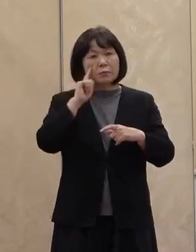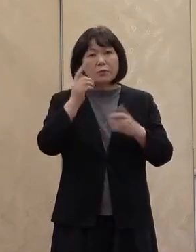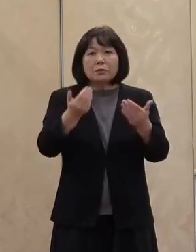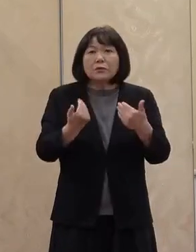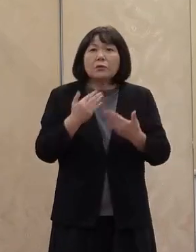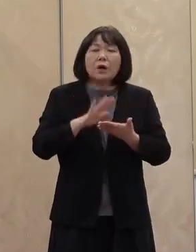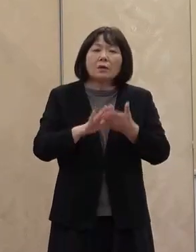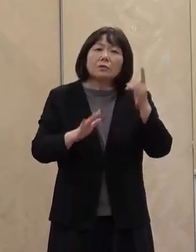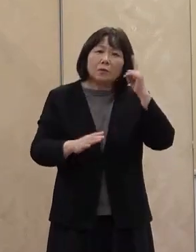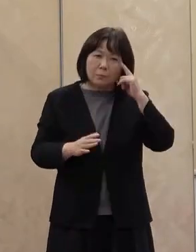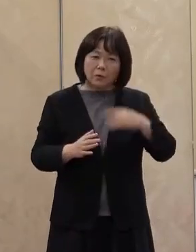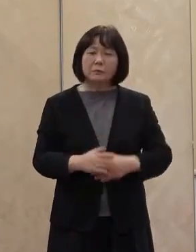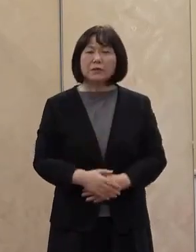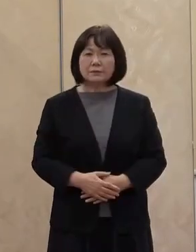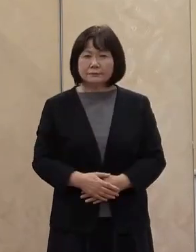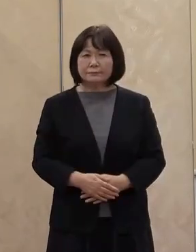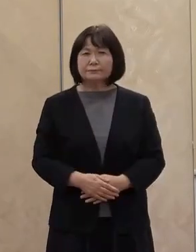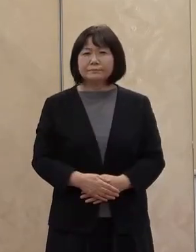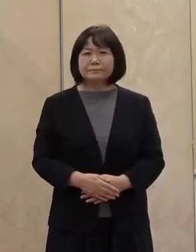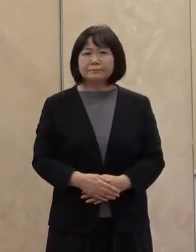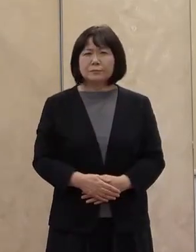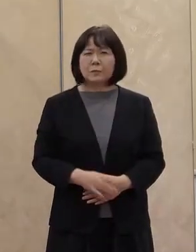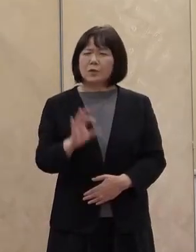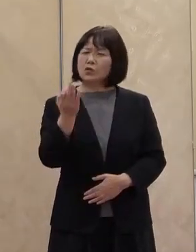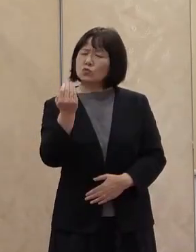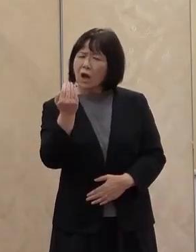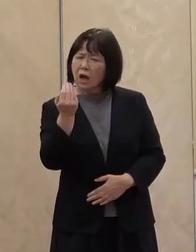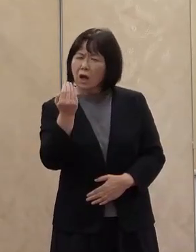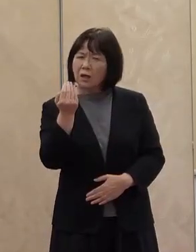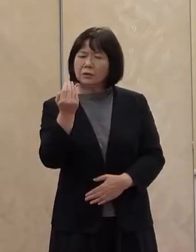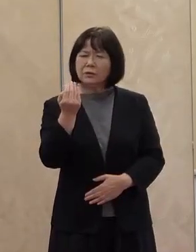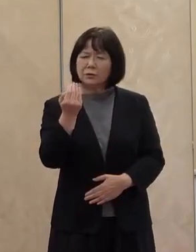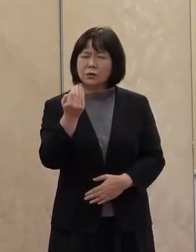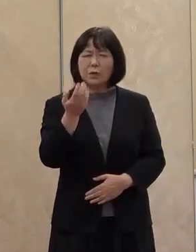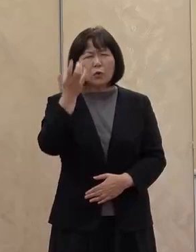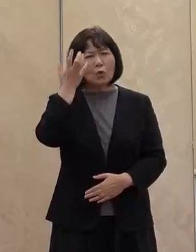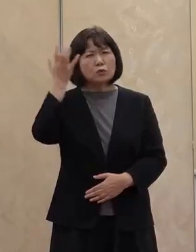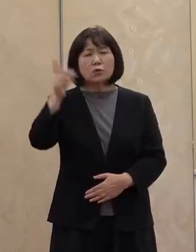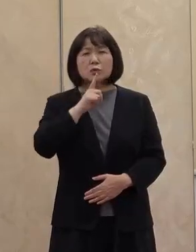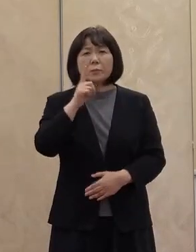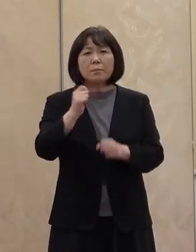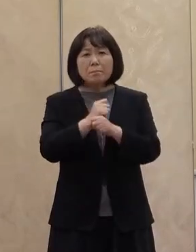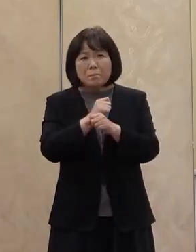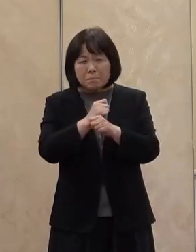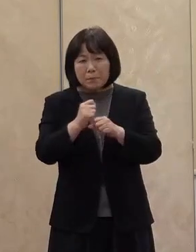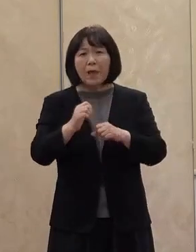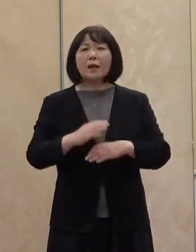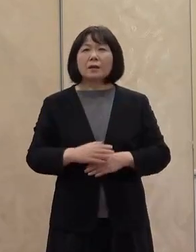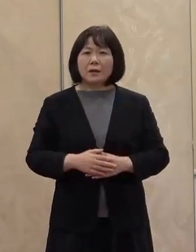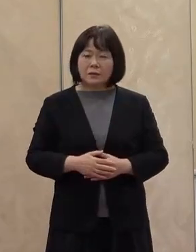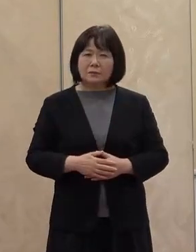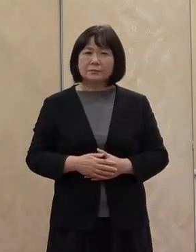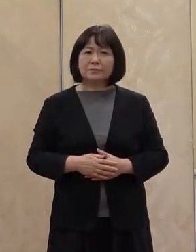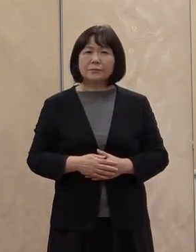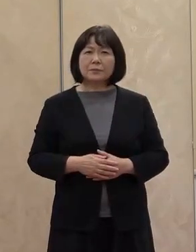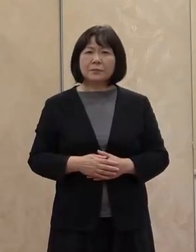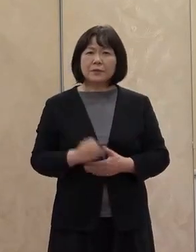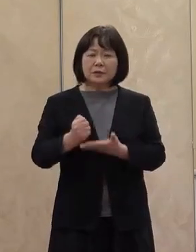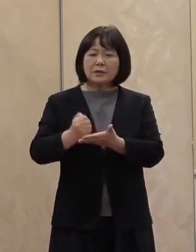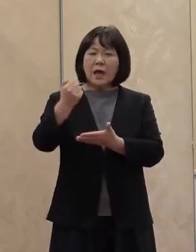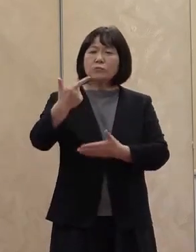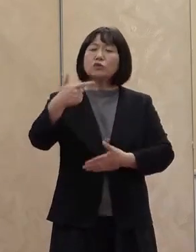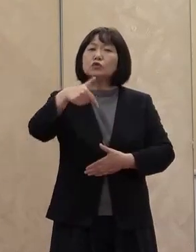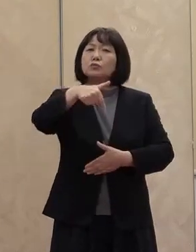ないだろうなというふうには思ってます。で、いくらぐらいかっていうのはちょっと僕も憶測で言うわけにはいかないので、それは財務部